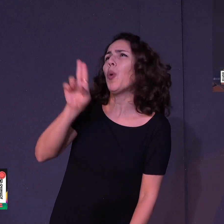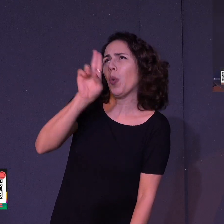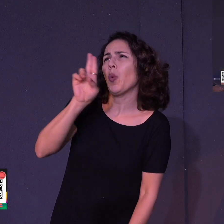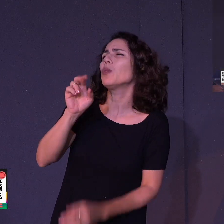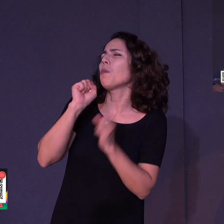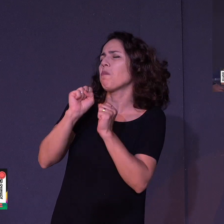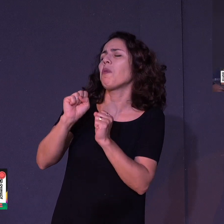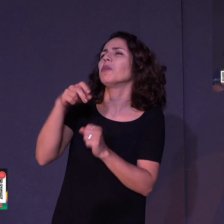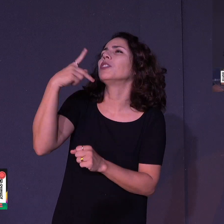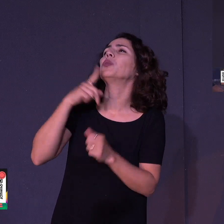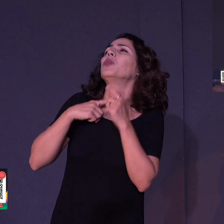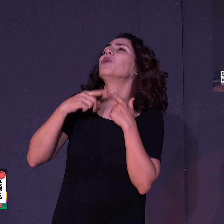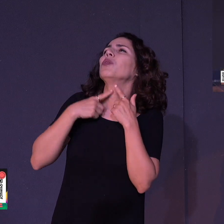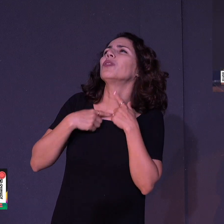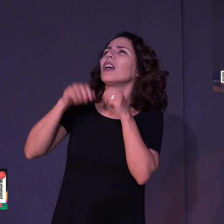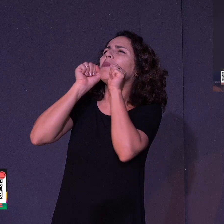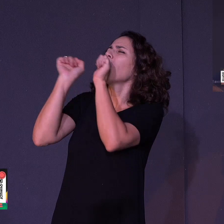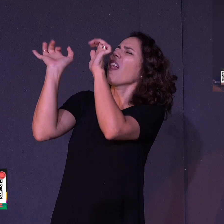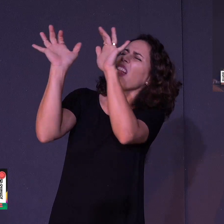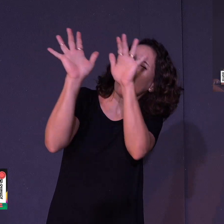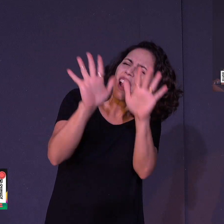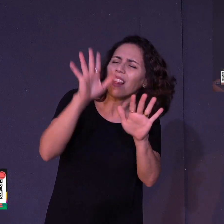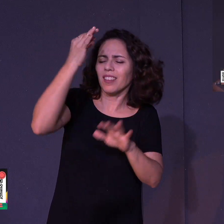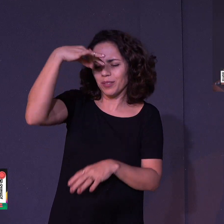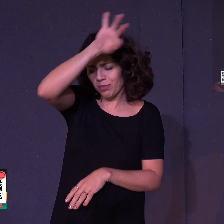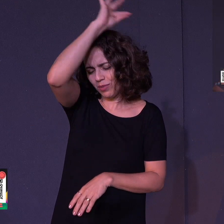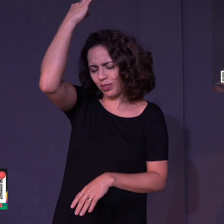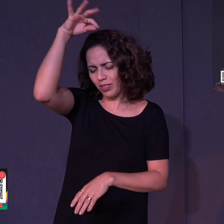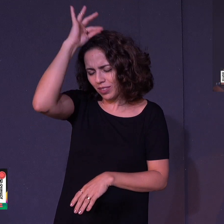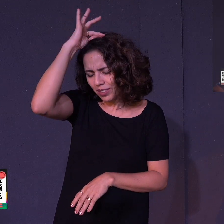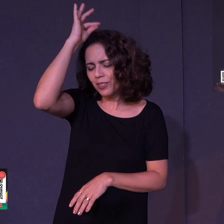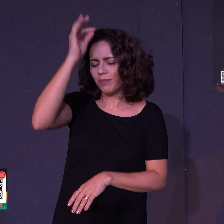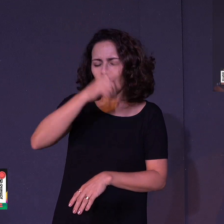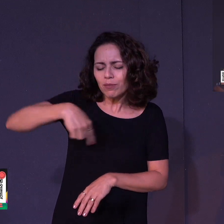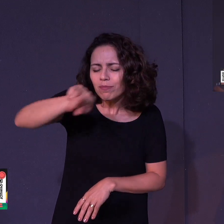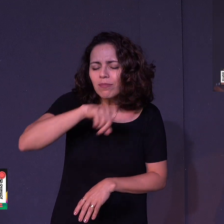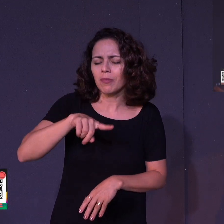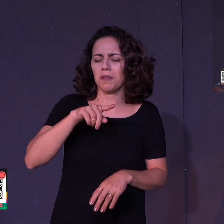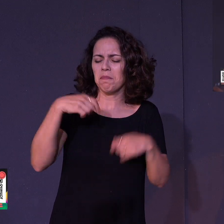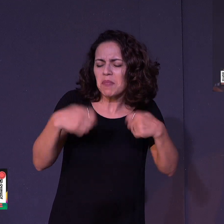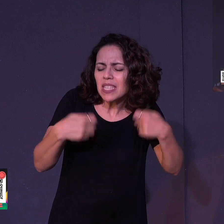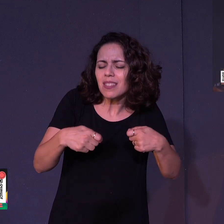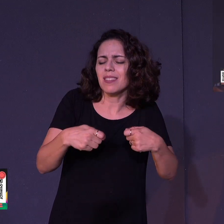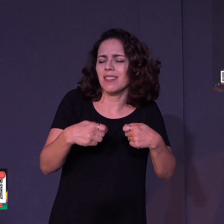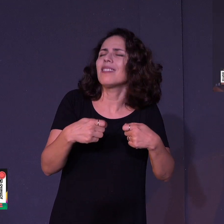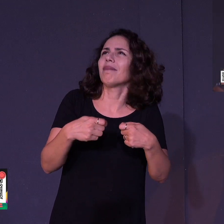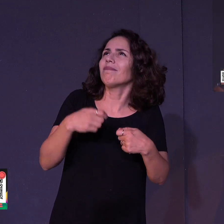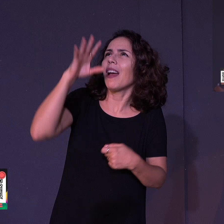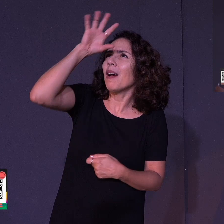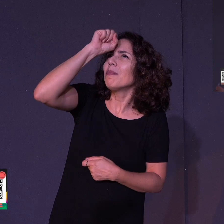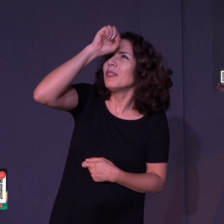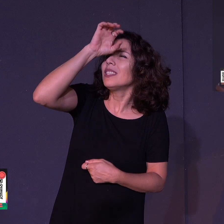vontade. Derrama, ó Deus, através do Teu Espírito Santo, daquilo que Teu povo precisa ouvir, daquilo que Teu povo